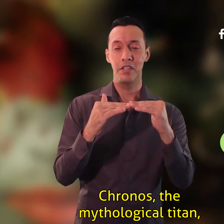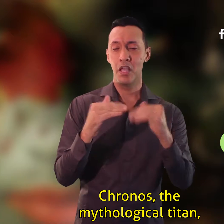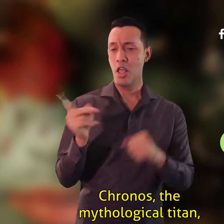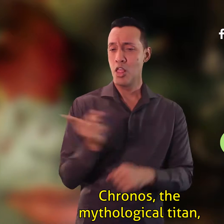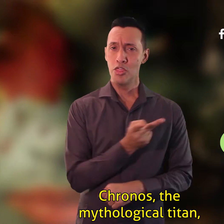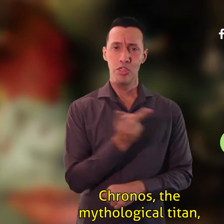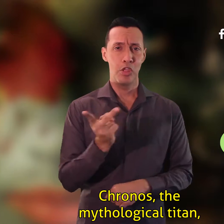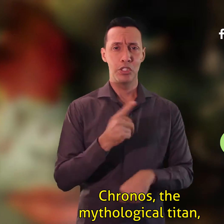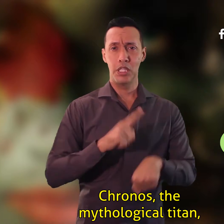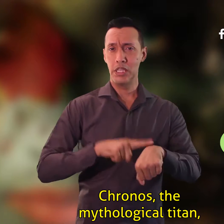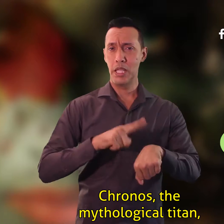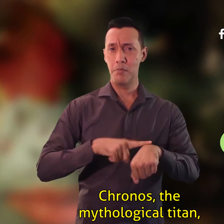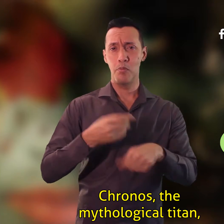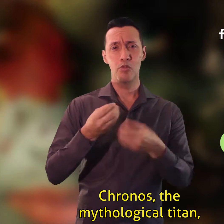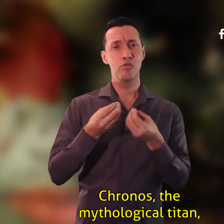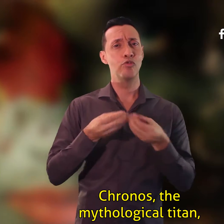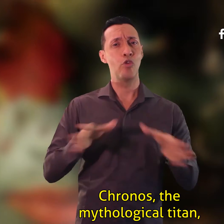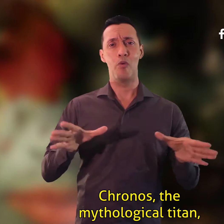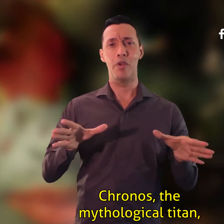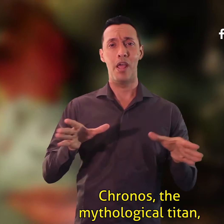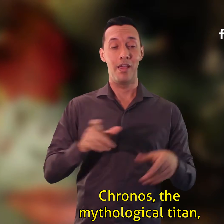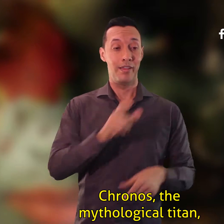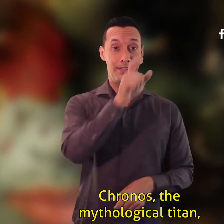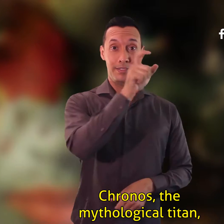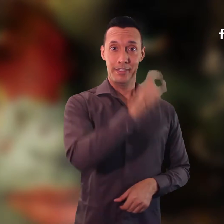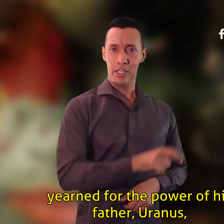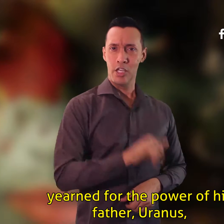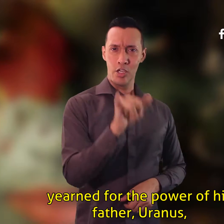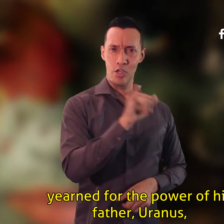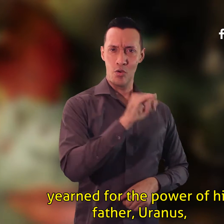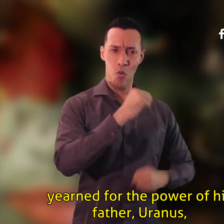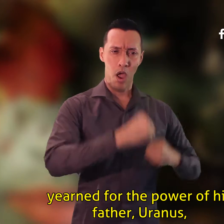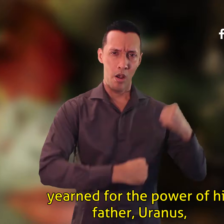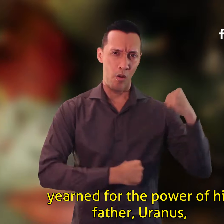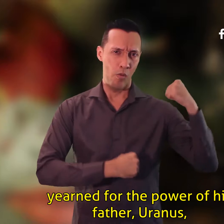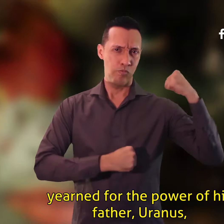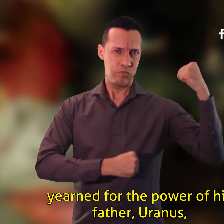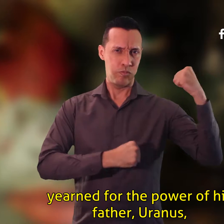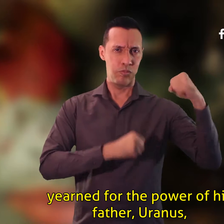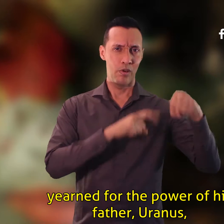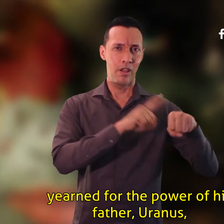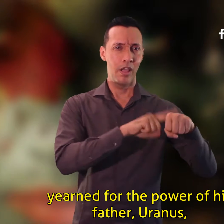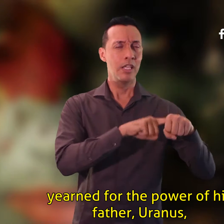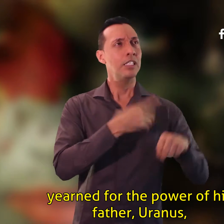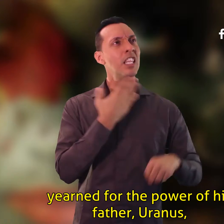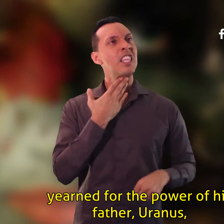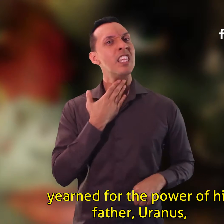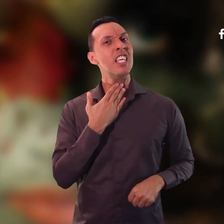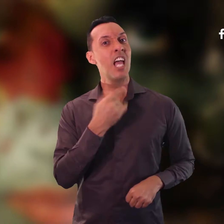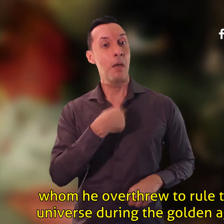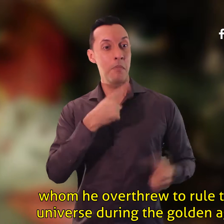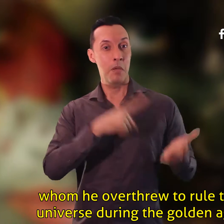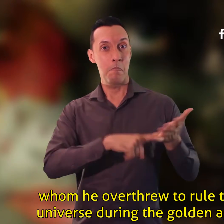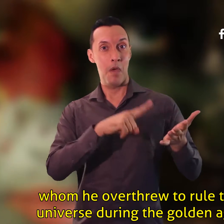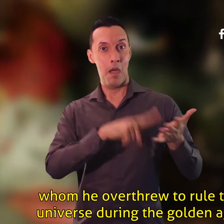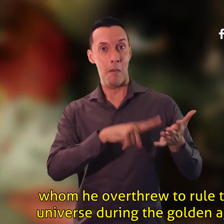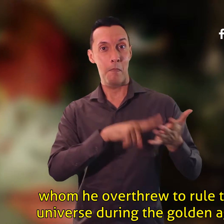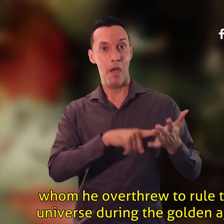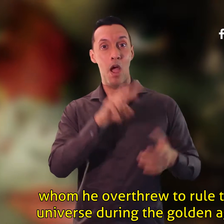cronos el titán mitológico añoraba el poder de su padre urano a quien destronó